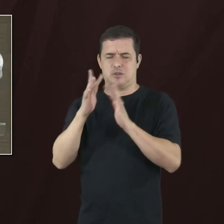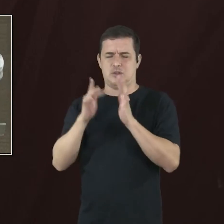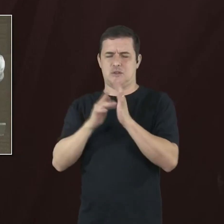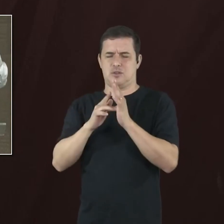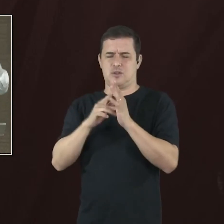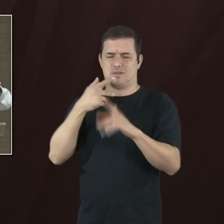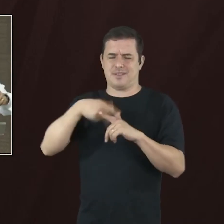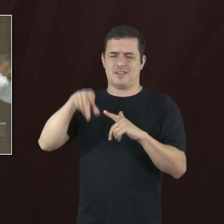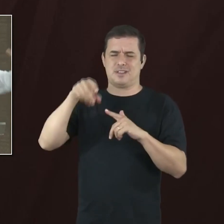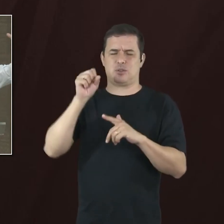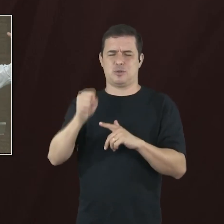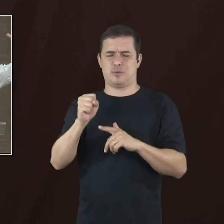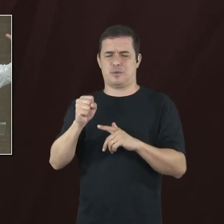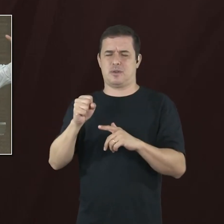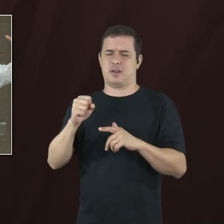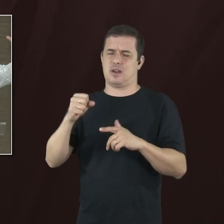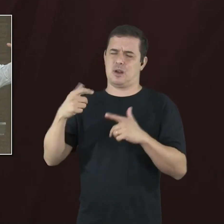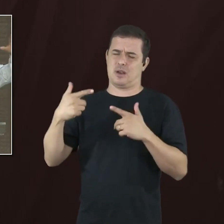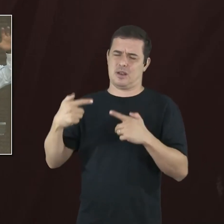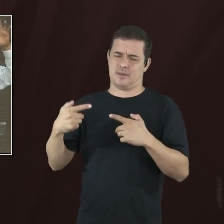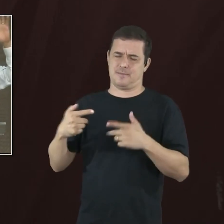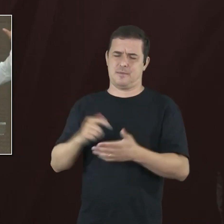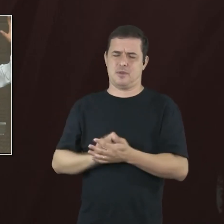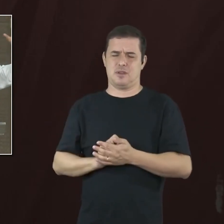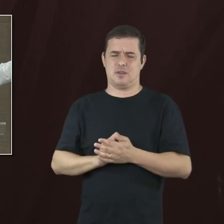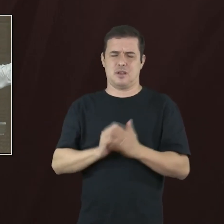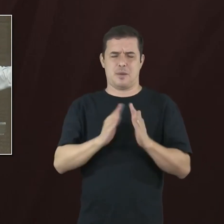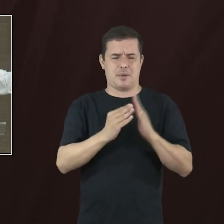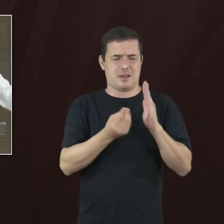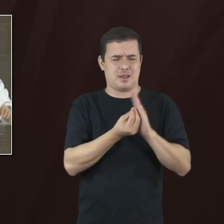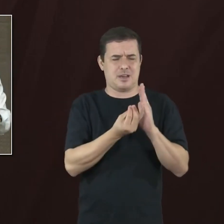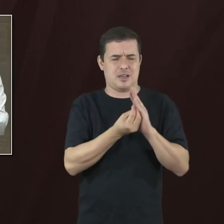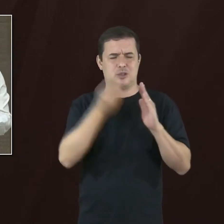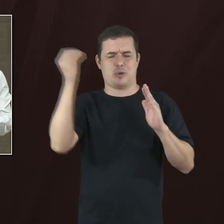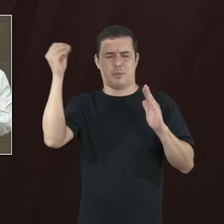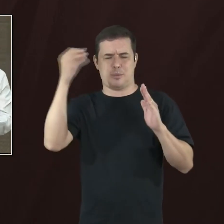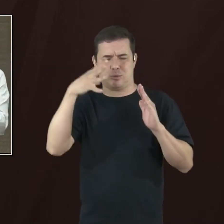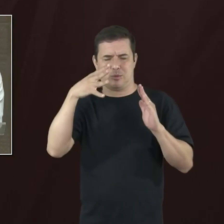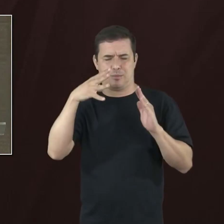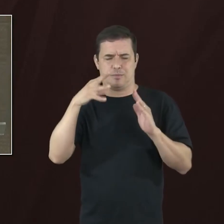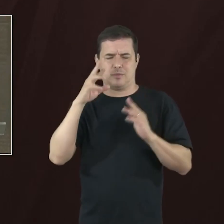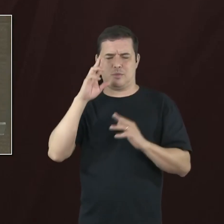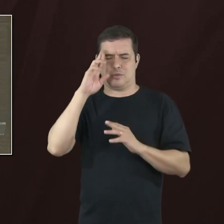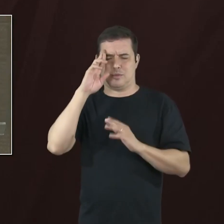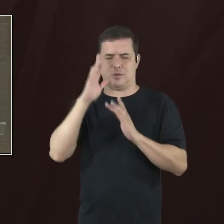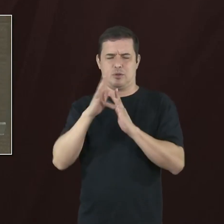essa batalha. Guarde a tua igreja. Jesus é o Senhor. Amém.